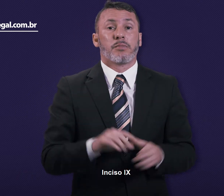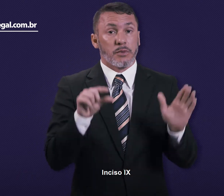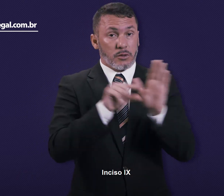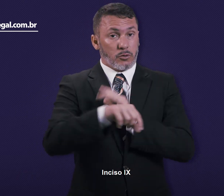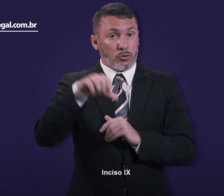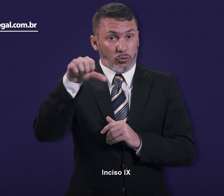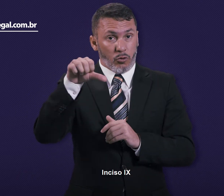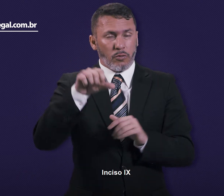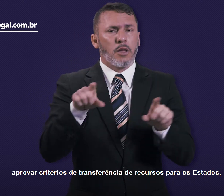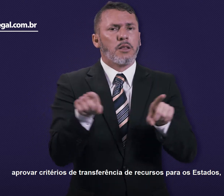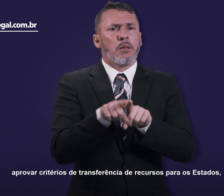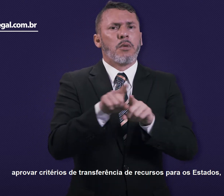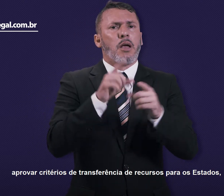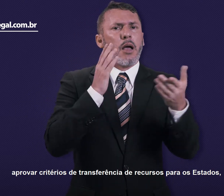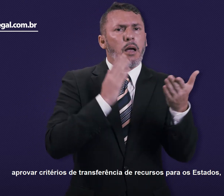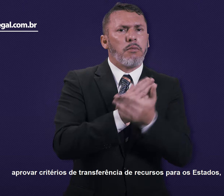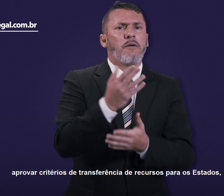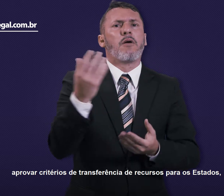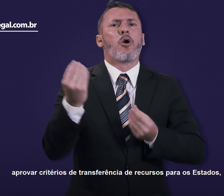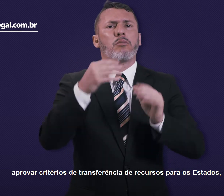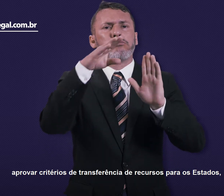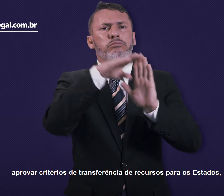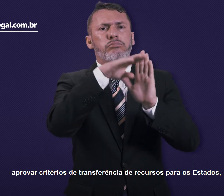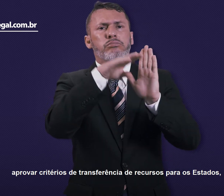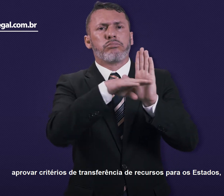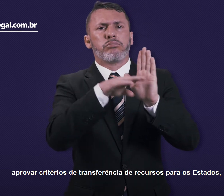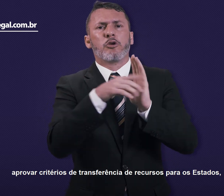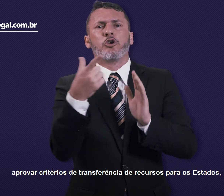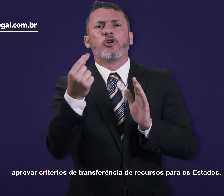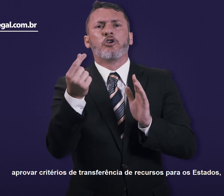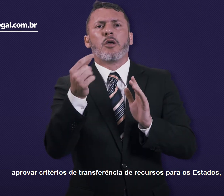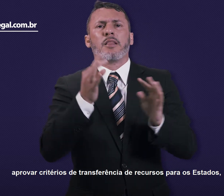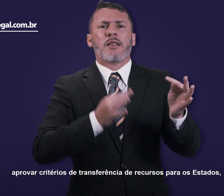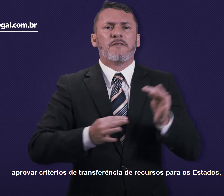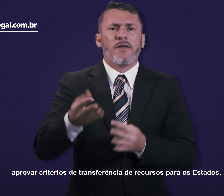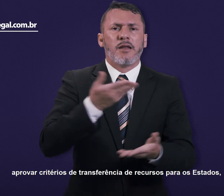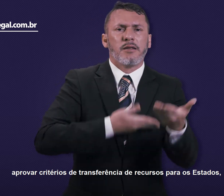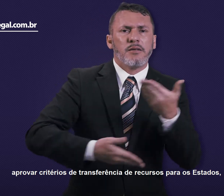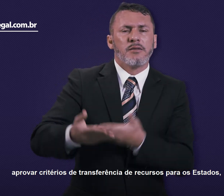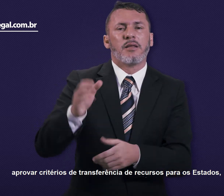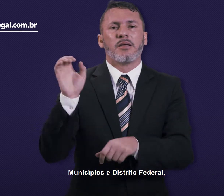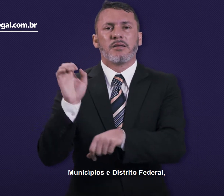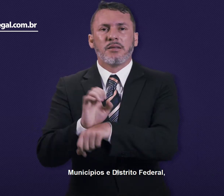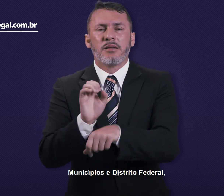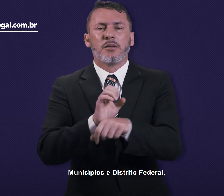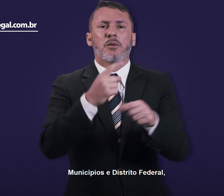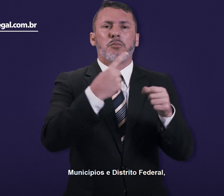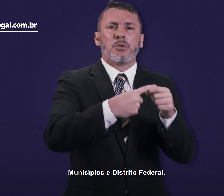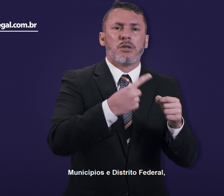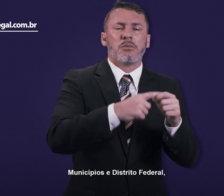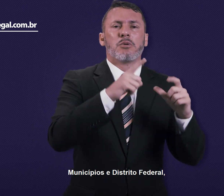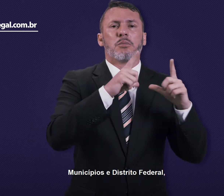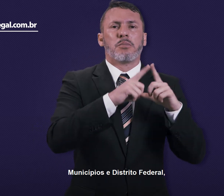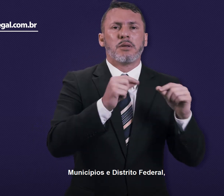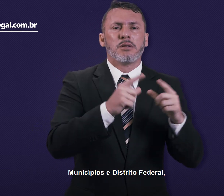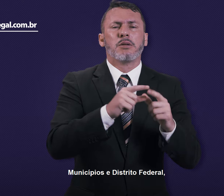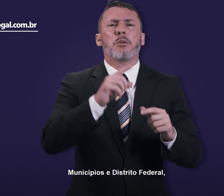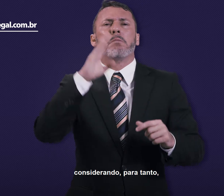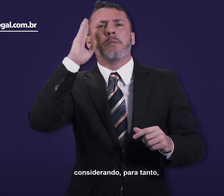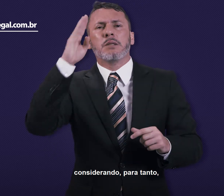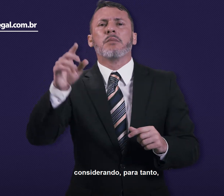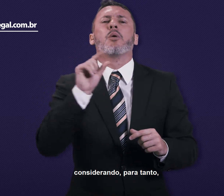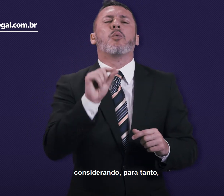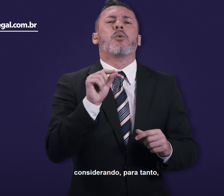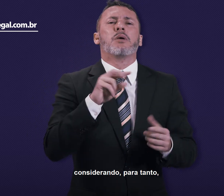Social. Inciso 9. Aprovar critérios de transferência de recursos para os estados, municípios e Distrito